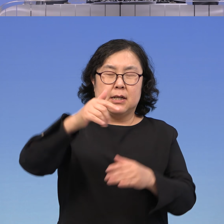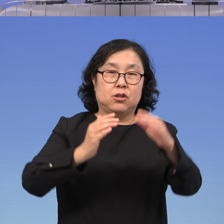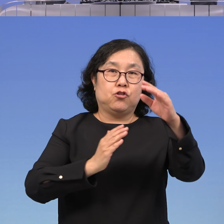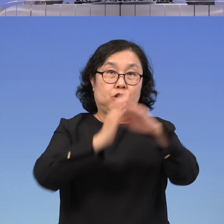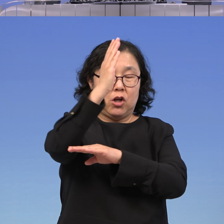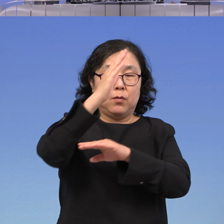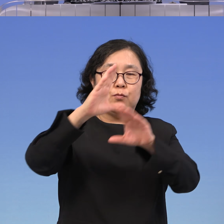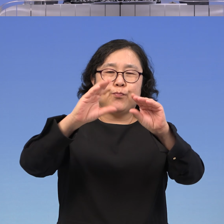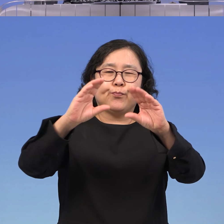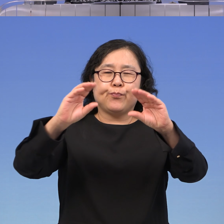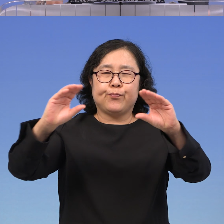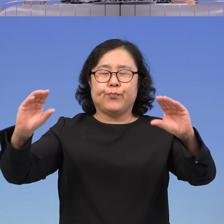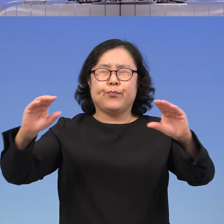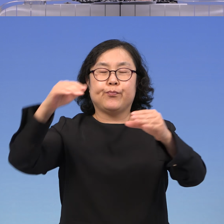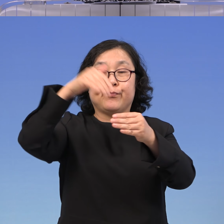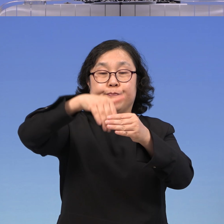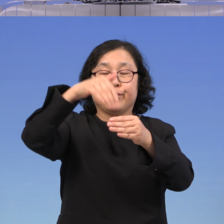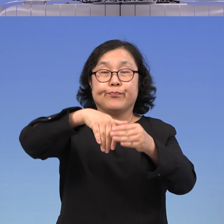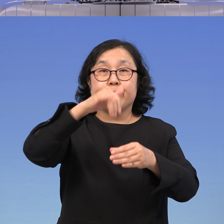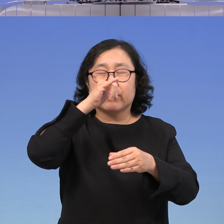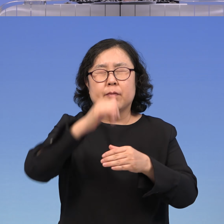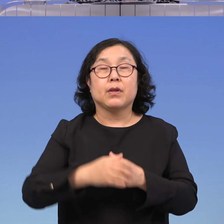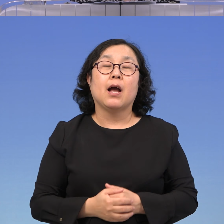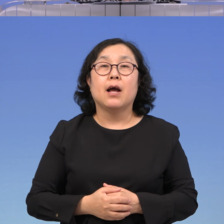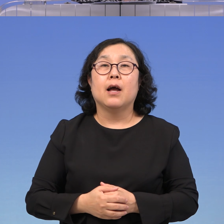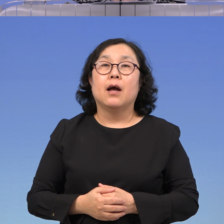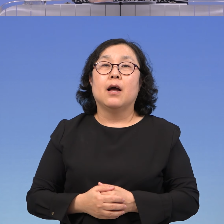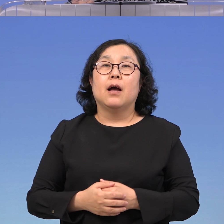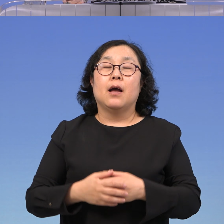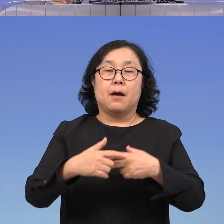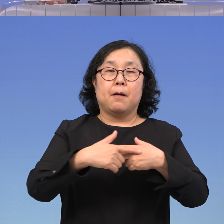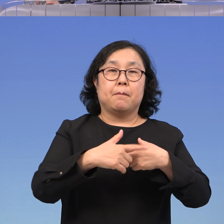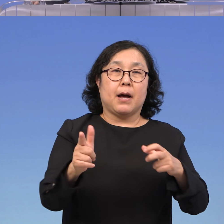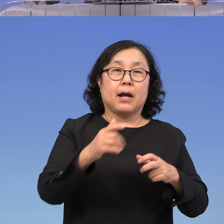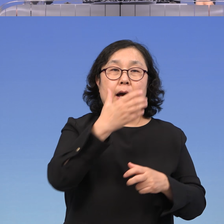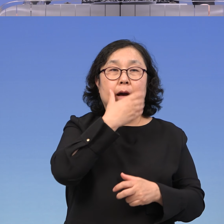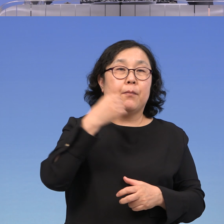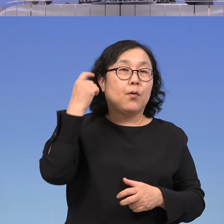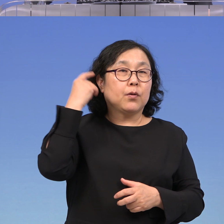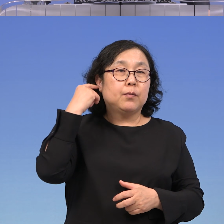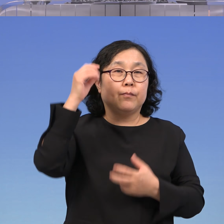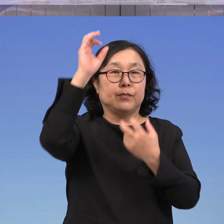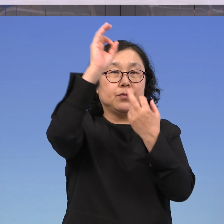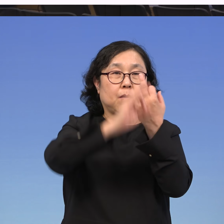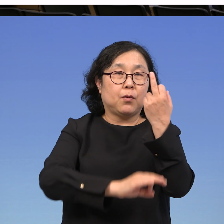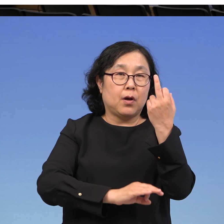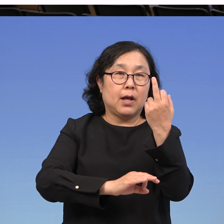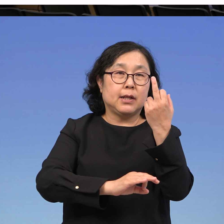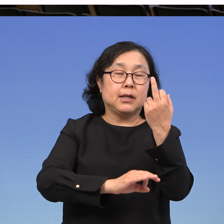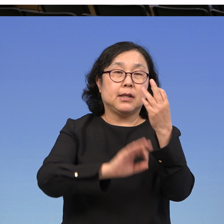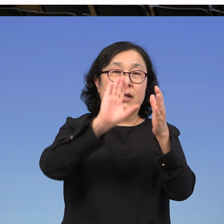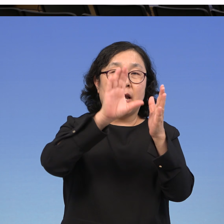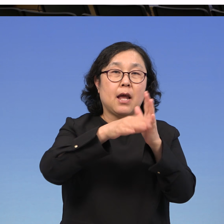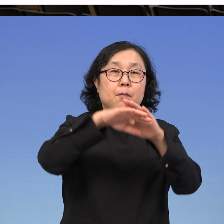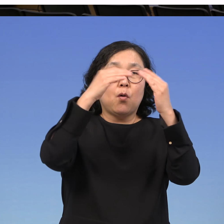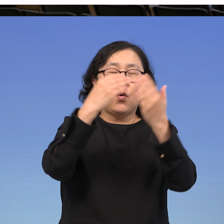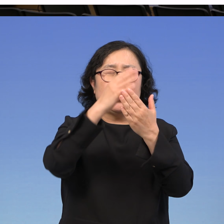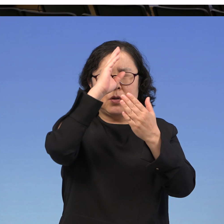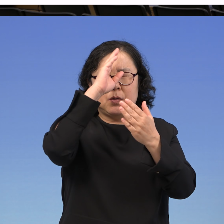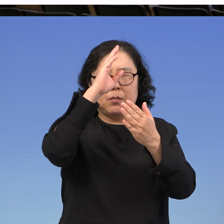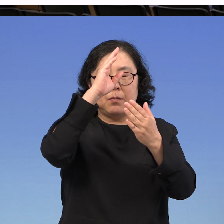냐 자 아까 1 그들이 마가복음 1장 32절 앞부분에서 초점을 두고 한번 읽어보십시오 저물어 해 질